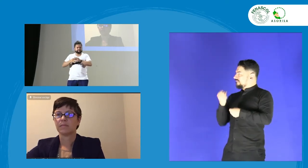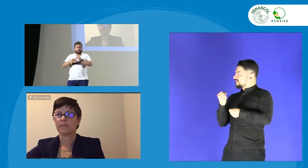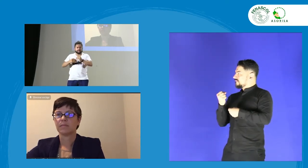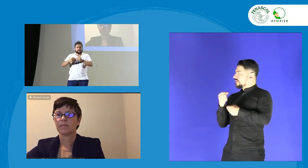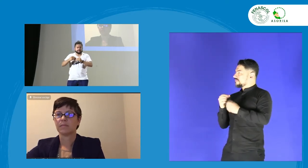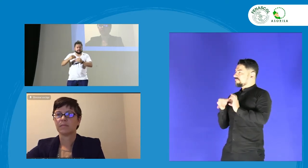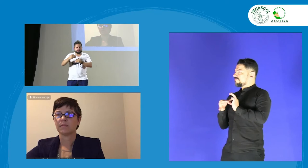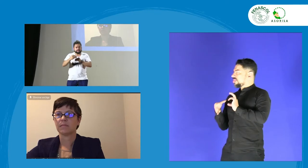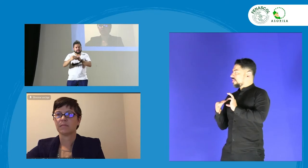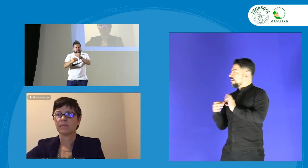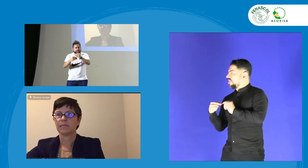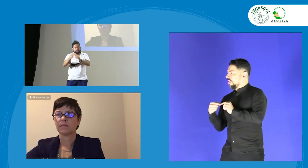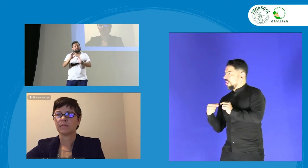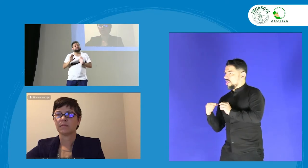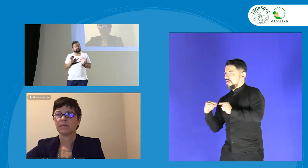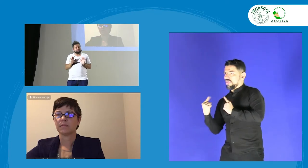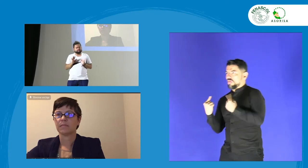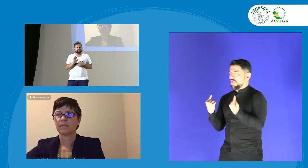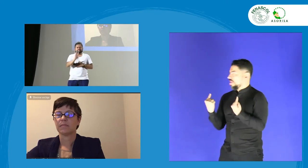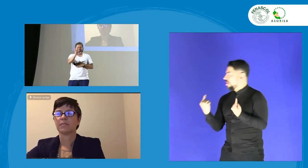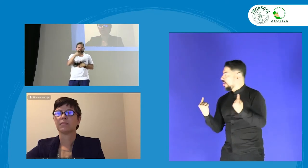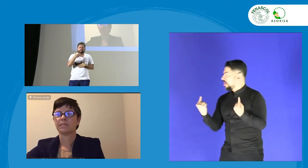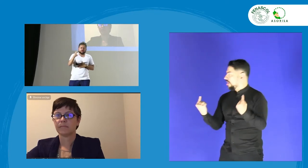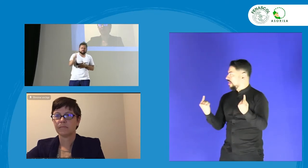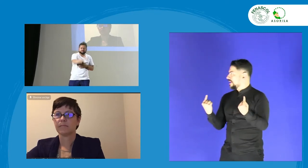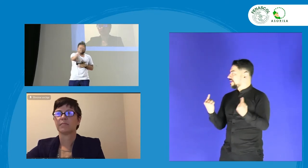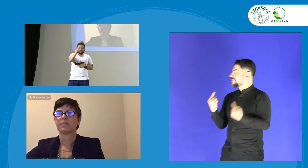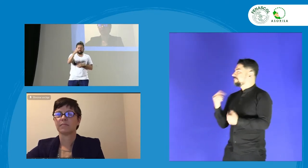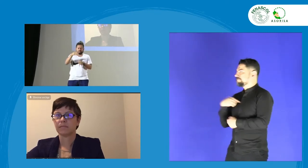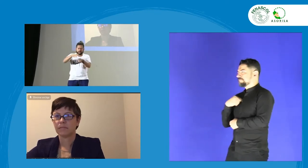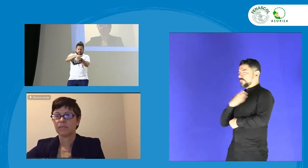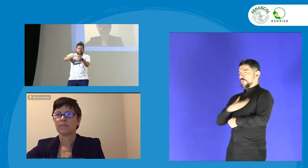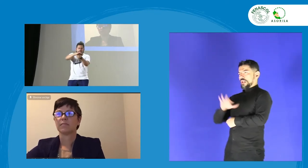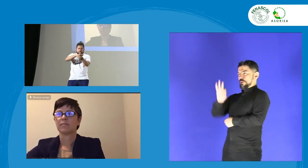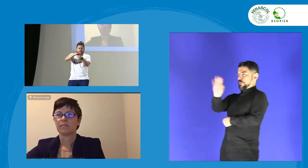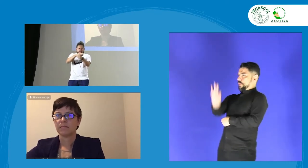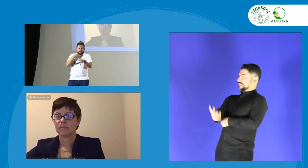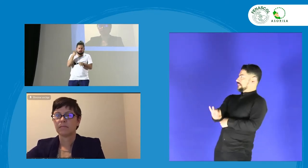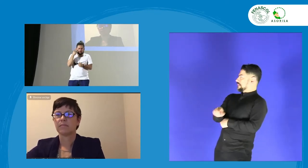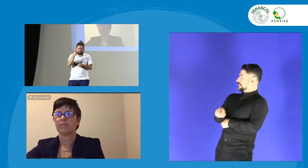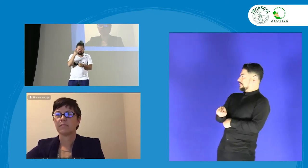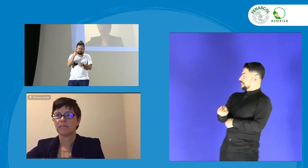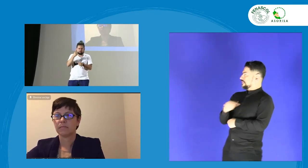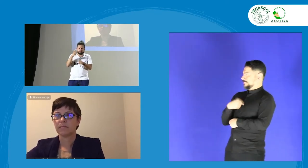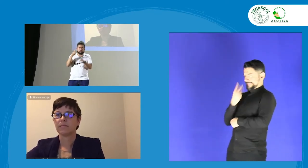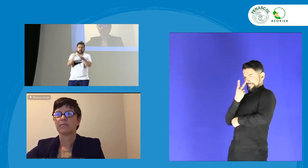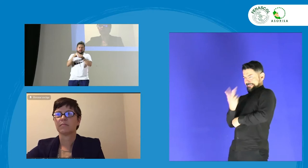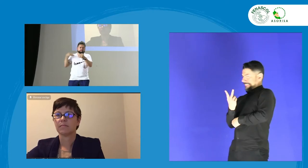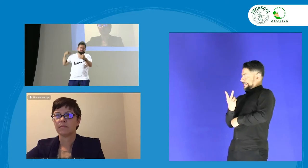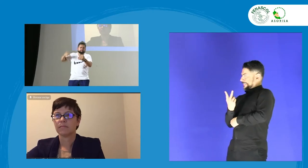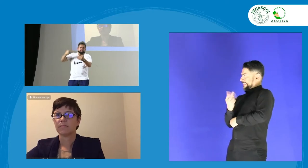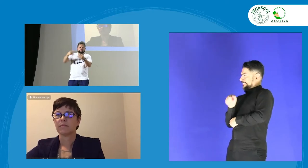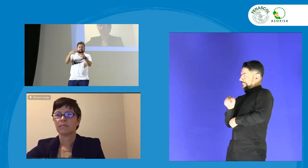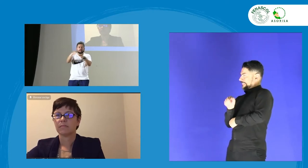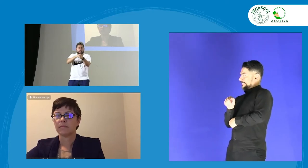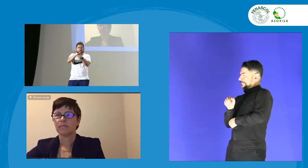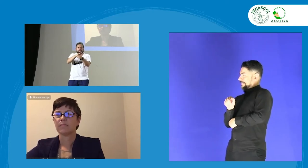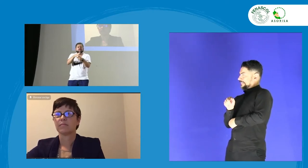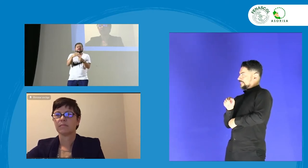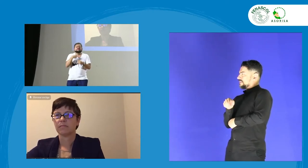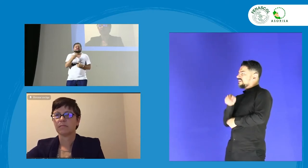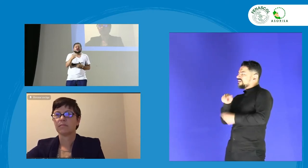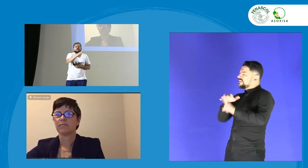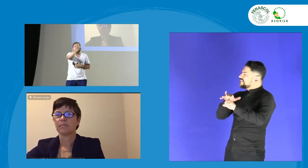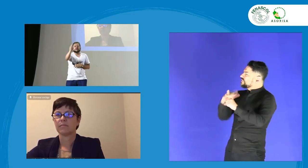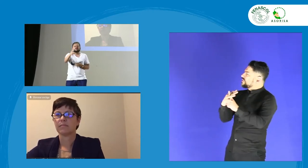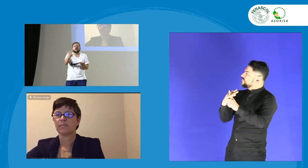unidos en realidad. Es una lucha y es un progreso que no es lo mejor. Entonces quiero hacer una pregunta, viendo estas situaciones y que ha